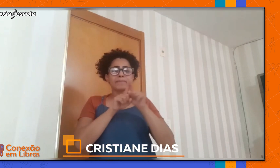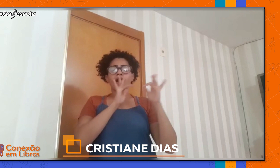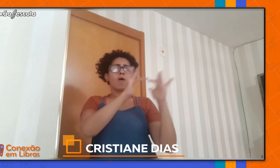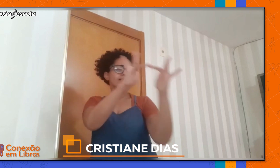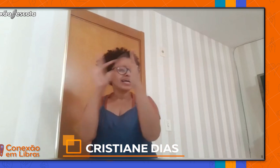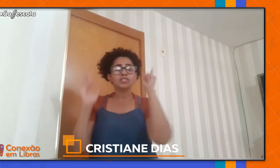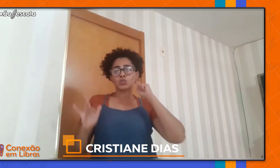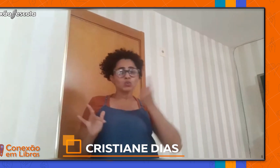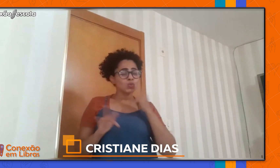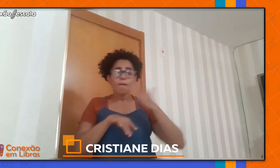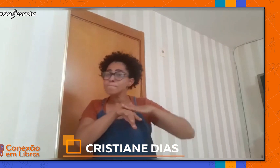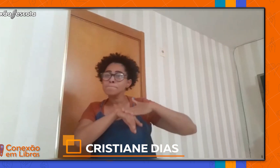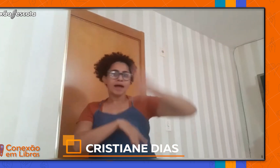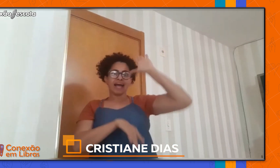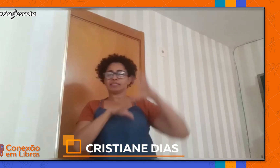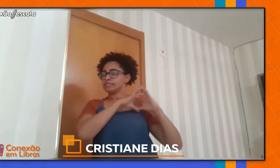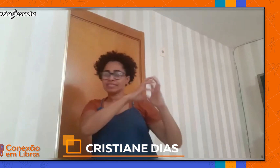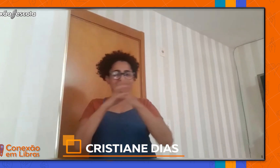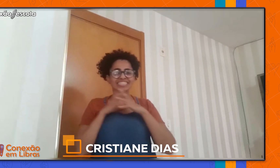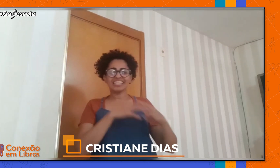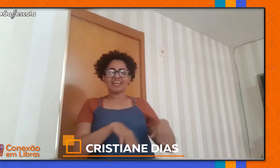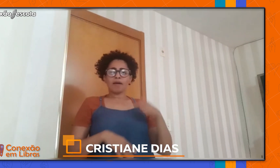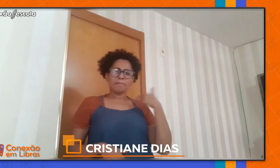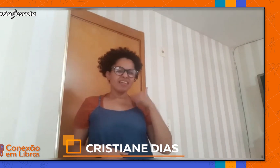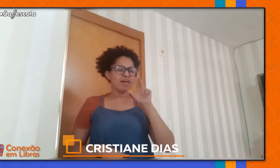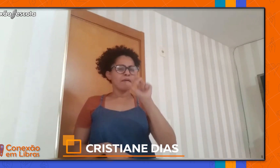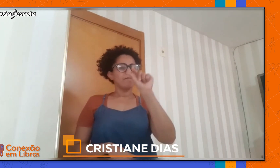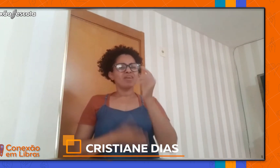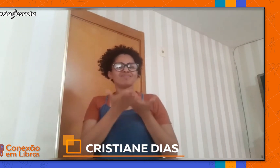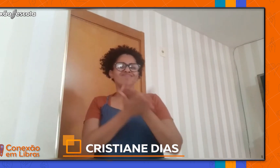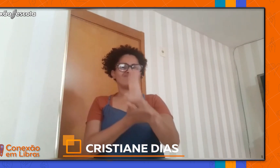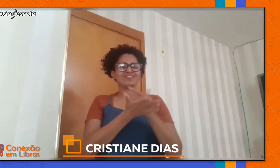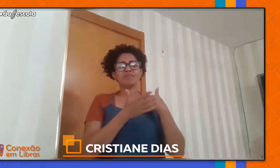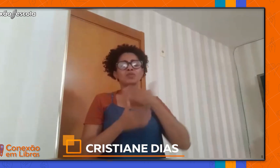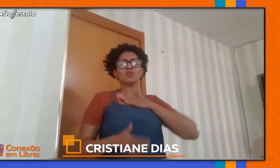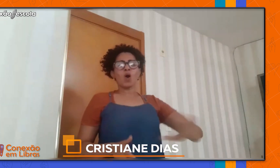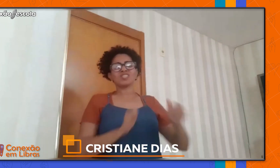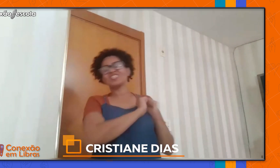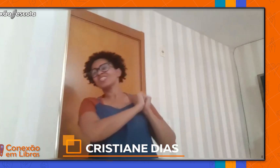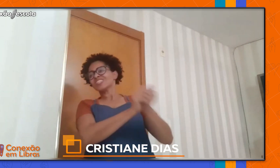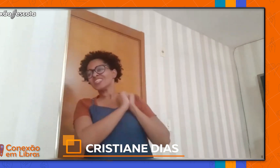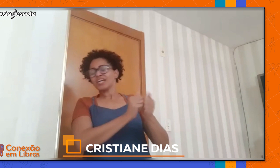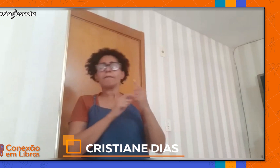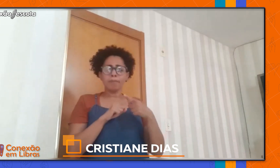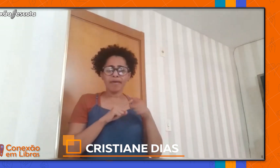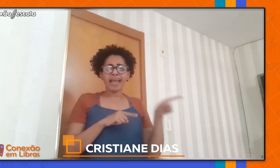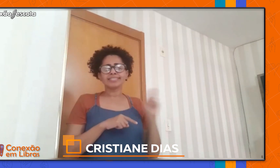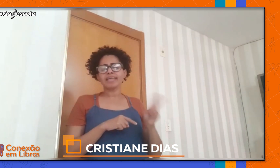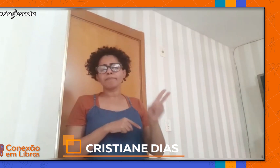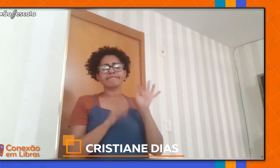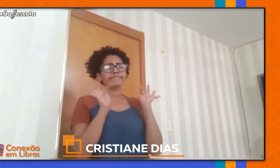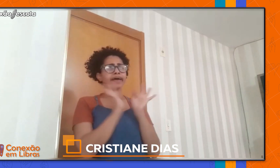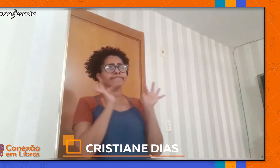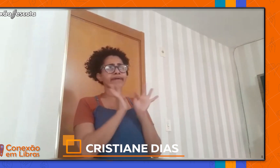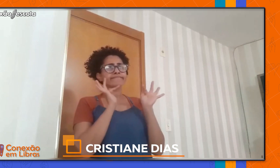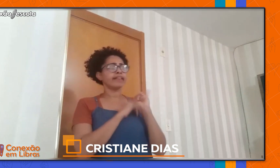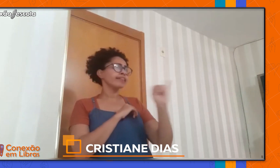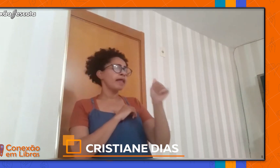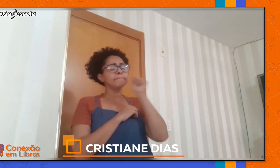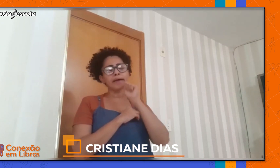sinalização, ela estava em contato direto na época de adolescente com o surdo, a gente já dava sempre grupo, mas ela era muito enjoada. Muito, porque ela era muito fofoqueira, eu